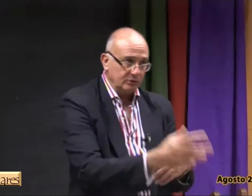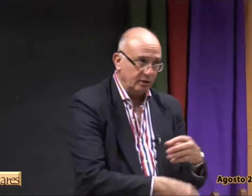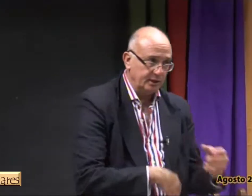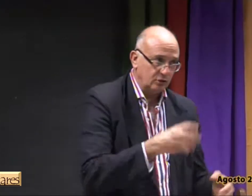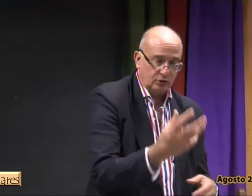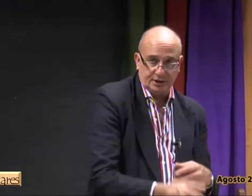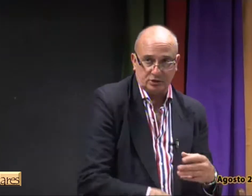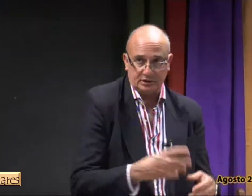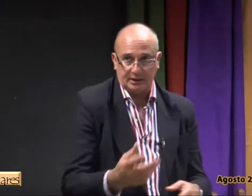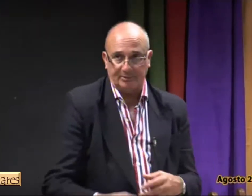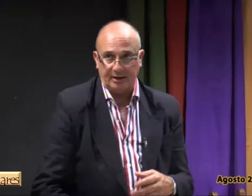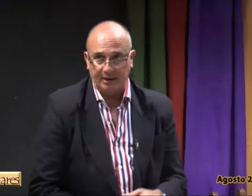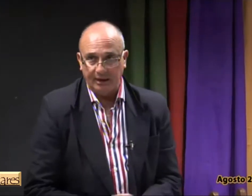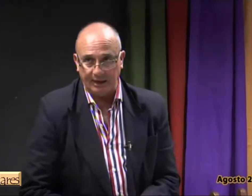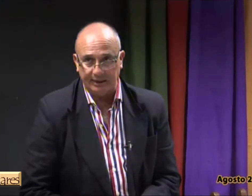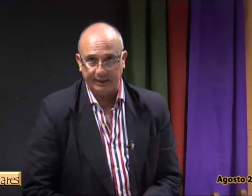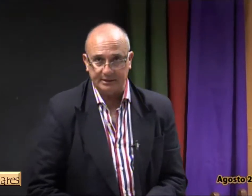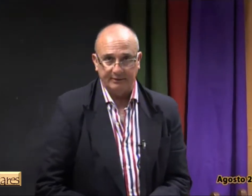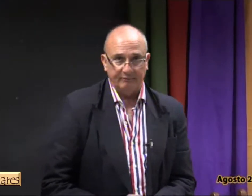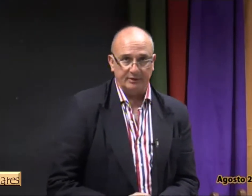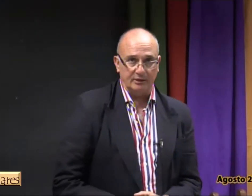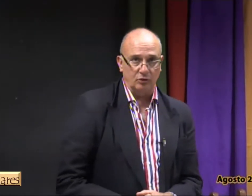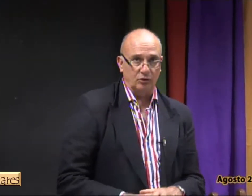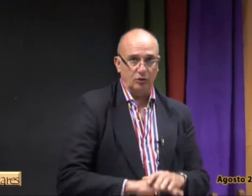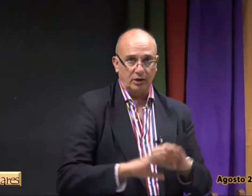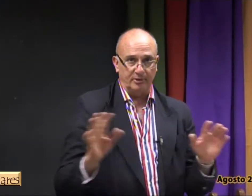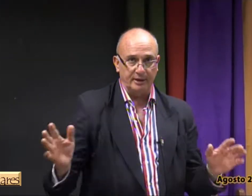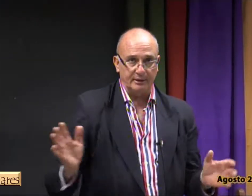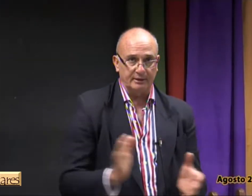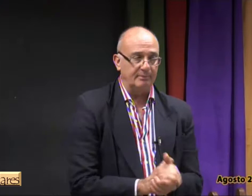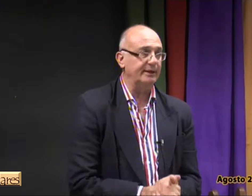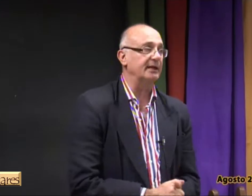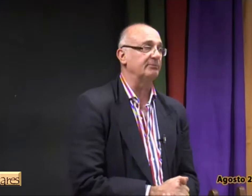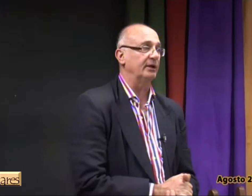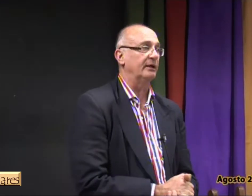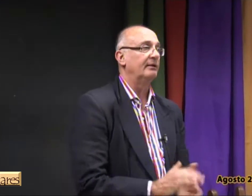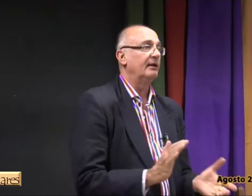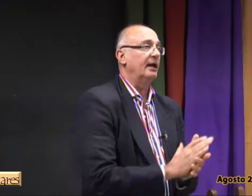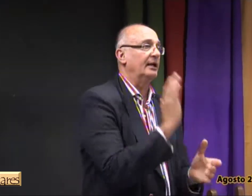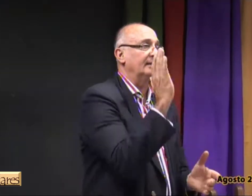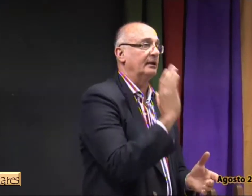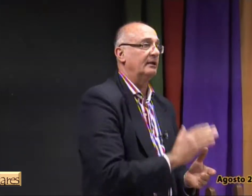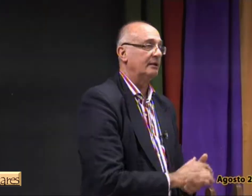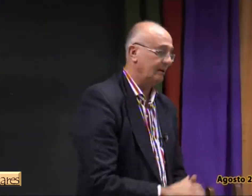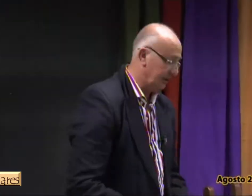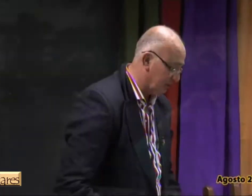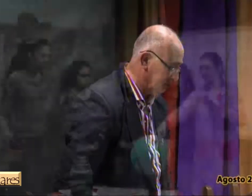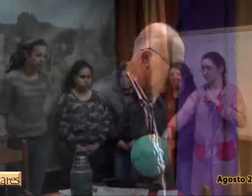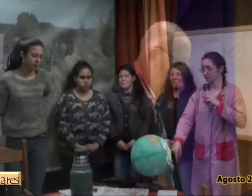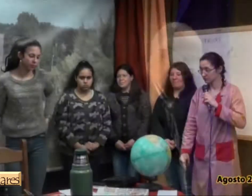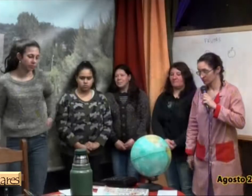Entre todos De eso se trata El programa Andares Dando lo que puede De la manera Que se pueda Adelante Yo me siento ¿Qué hago?